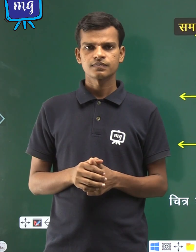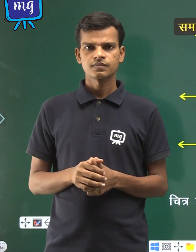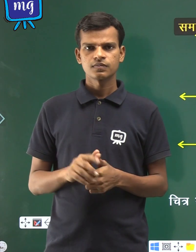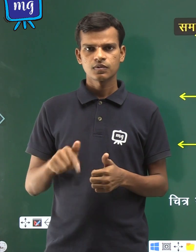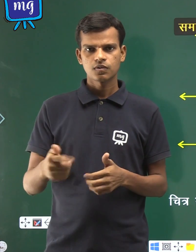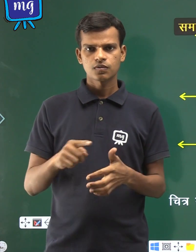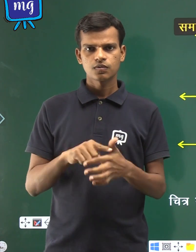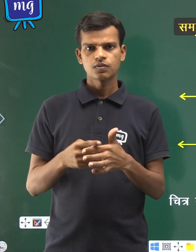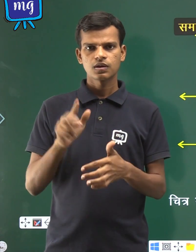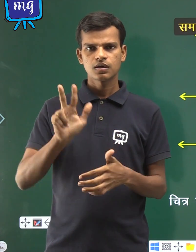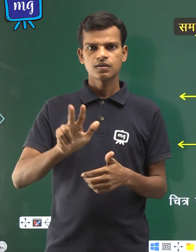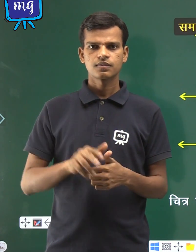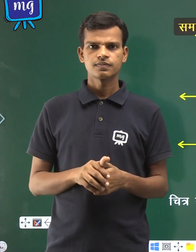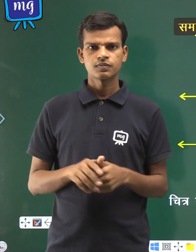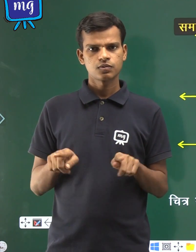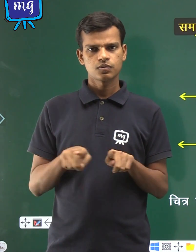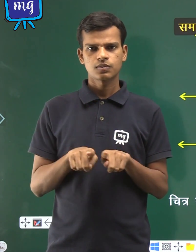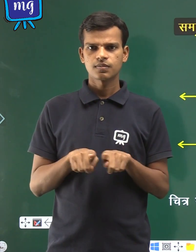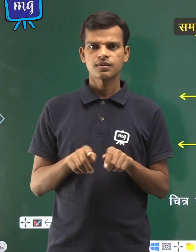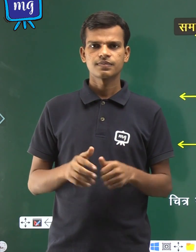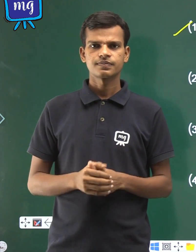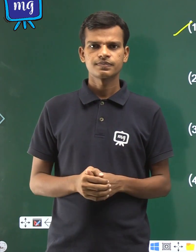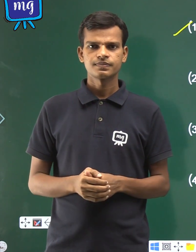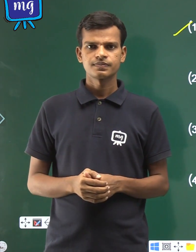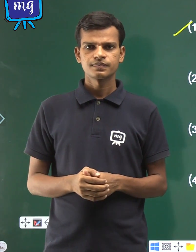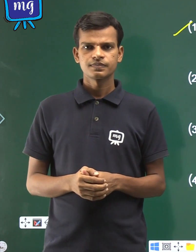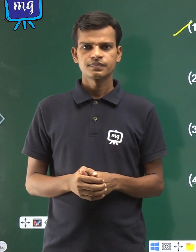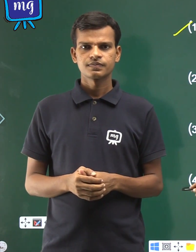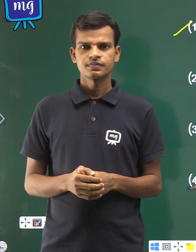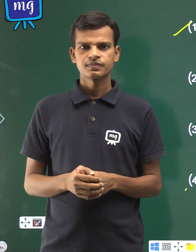और कौन 8 दोनों बराबर हैं।